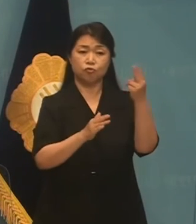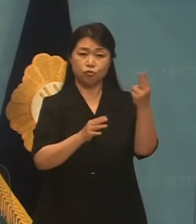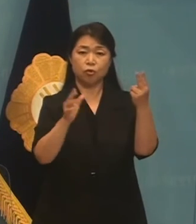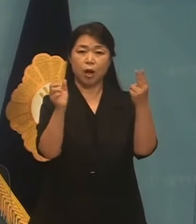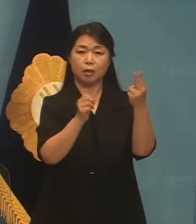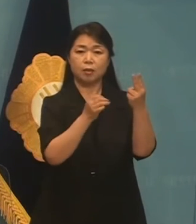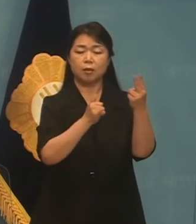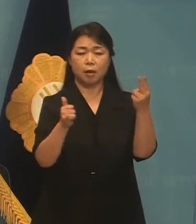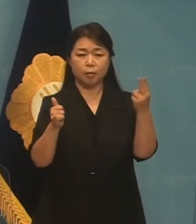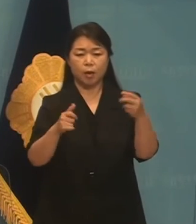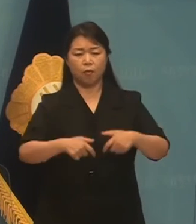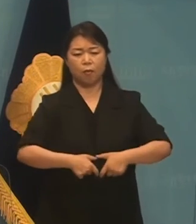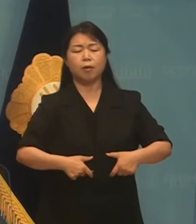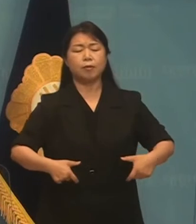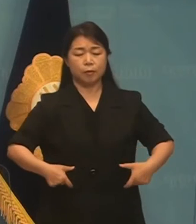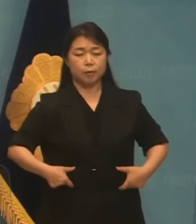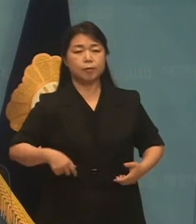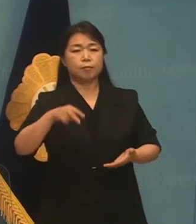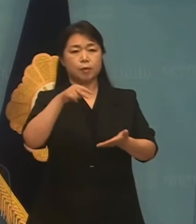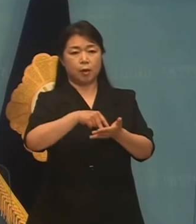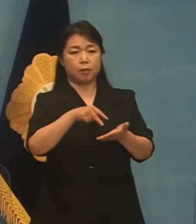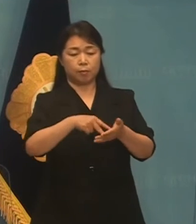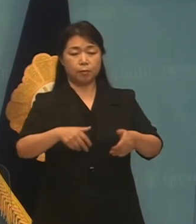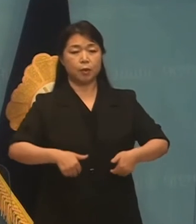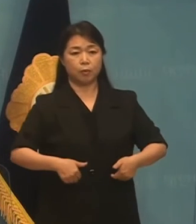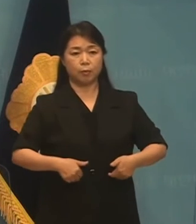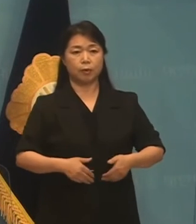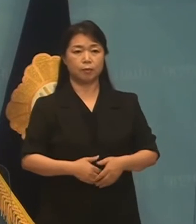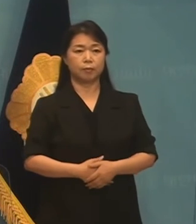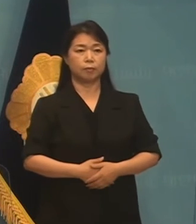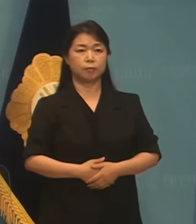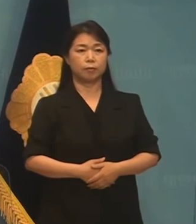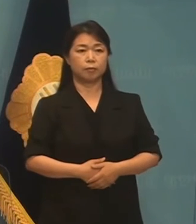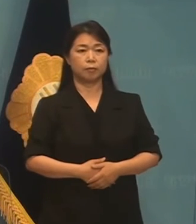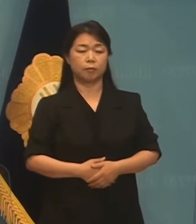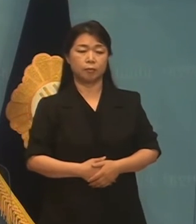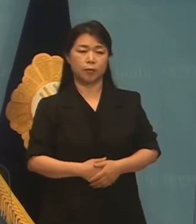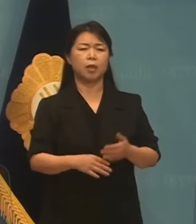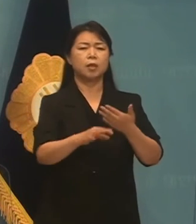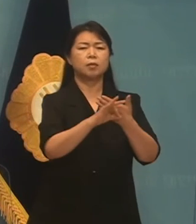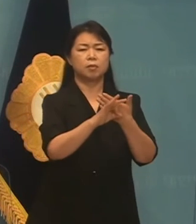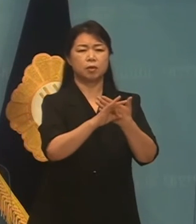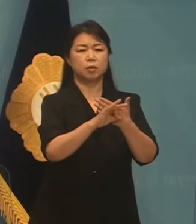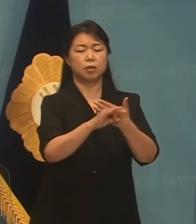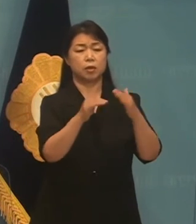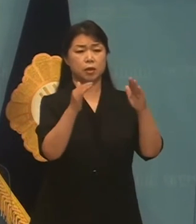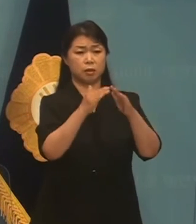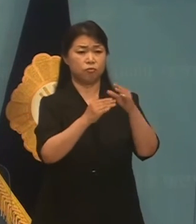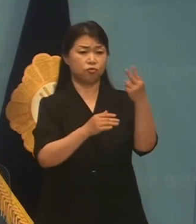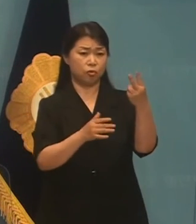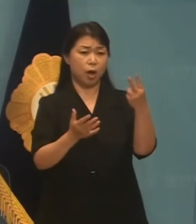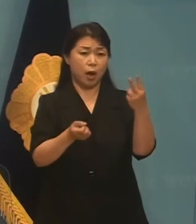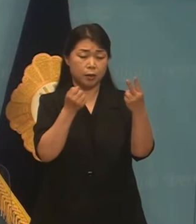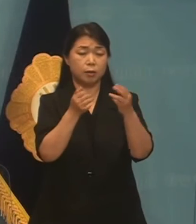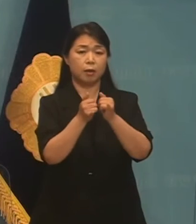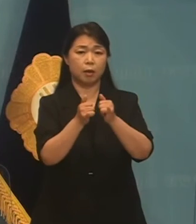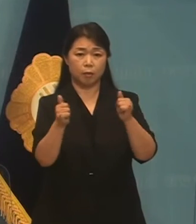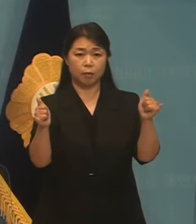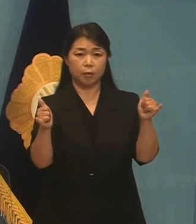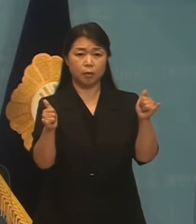대한 관용적 관점이 필요합니다. 일시적 2주택자